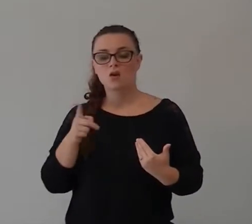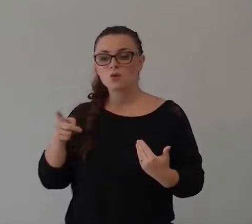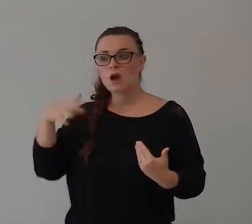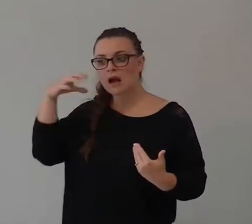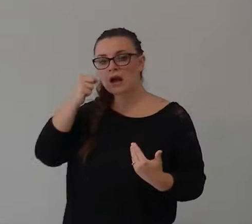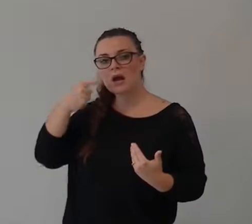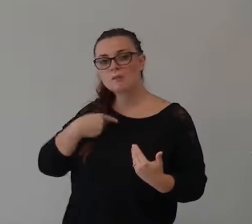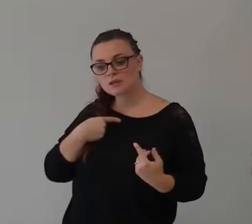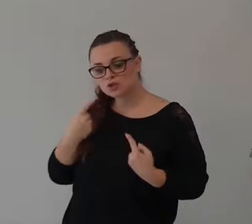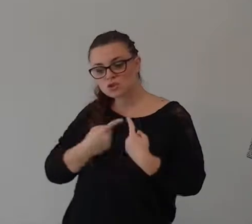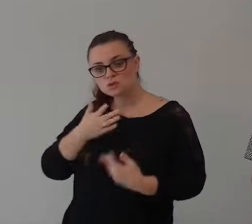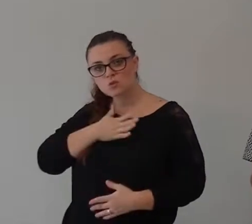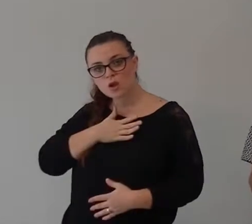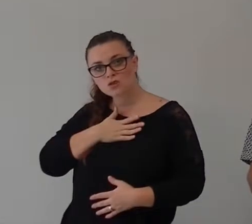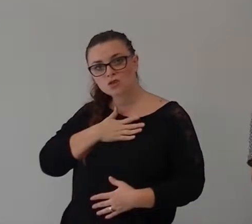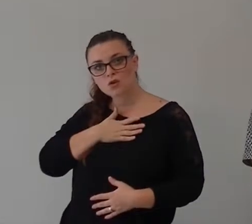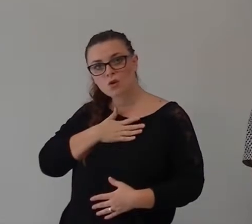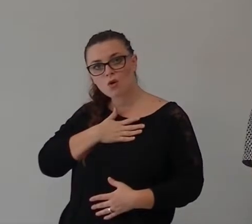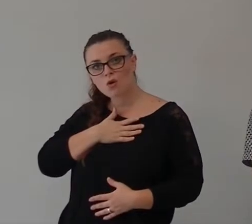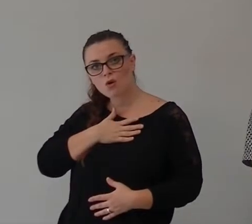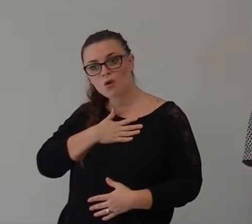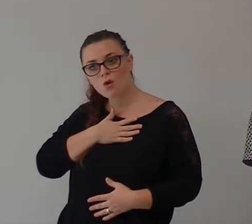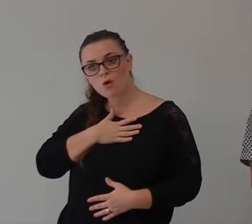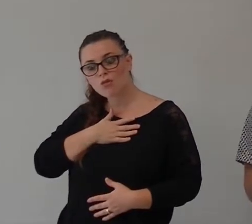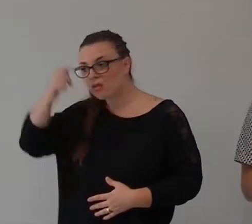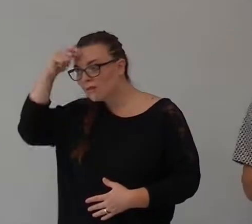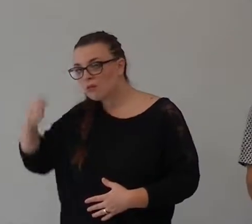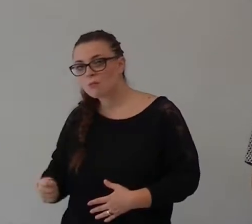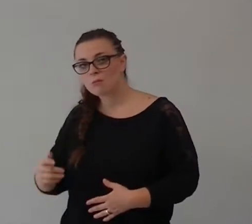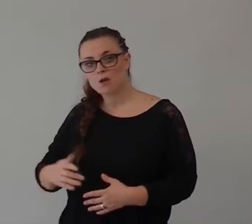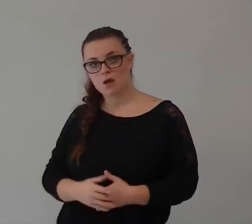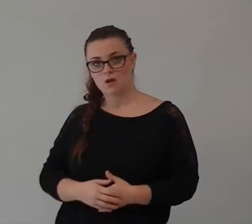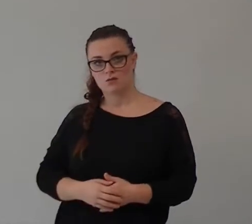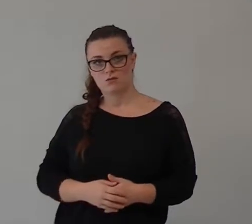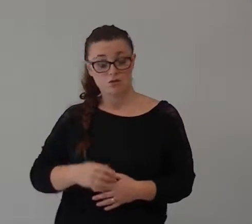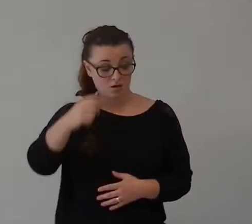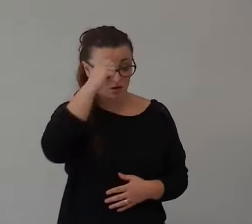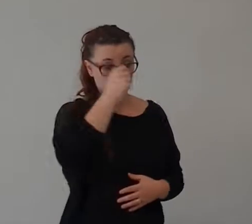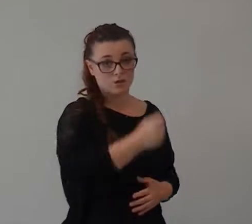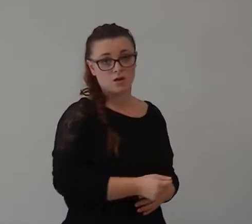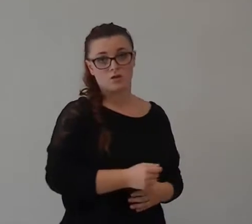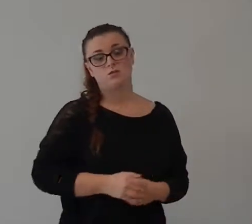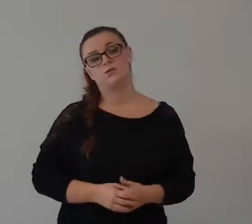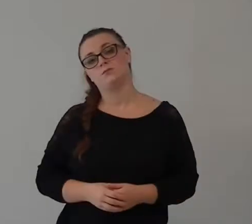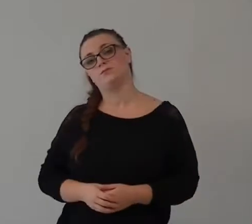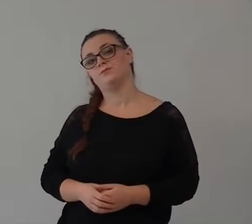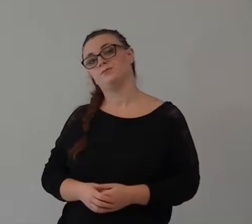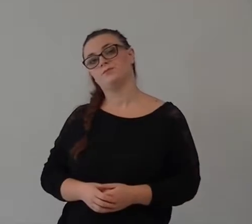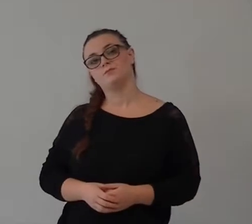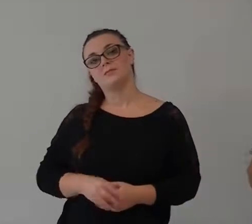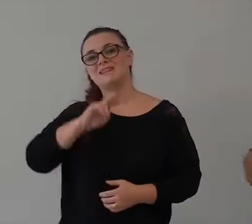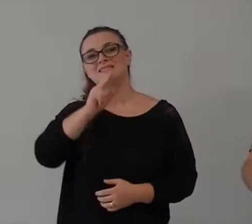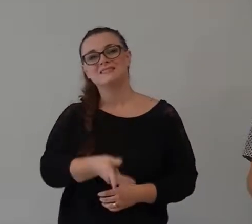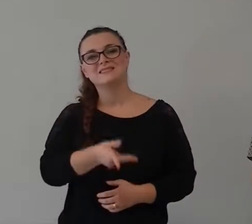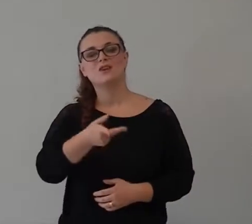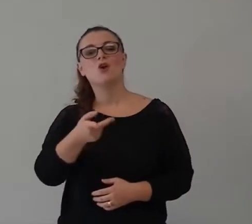non si sentono disprezzate, ma onorate che tu vai a chiedere. La seconda cosa che fa, va